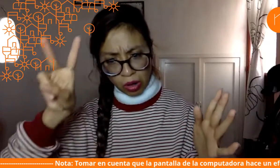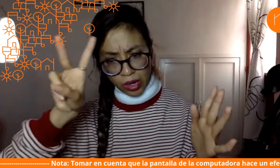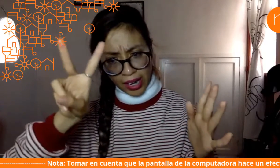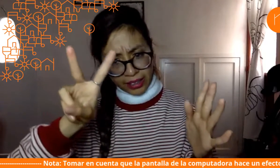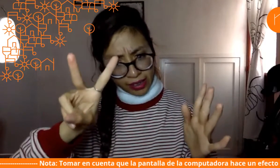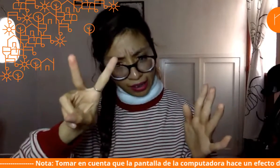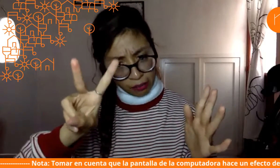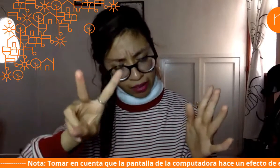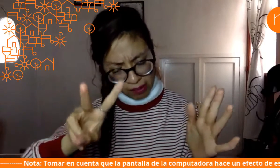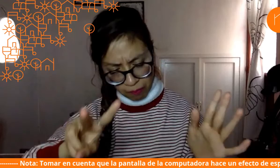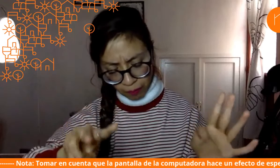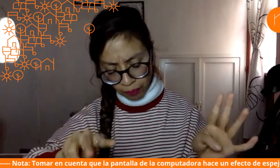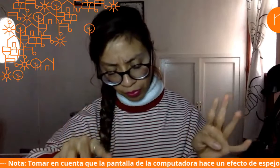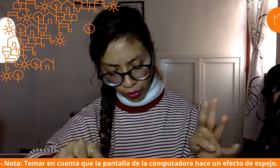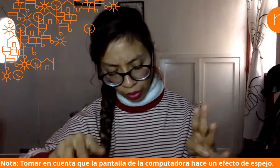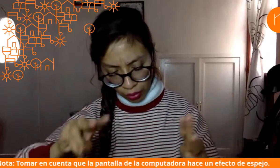Configuro letra B.